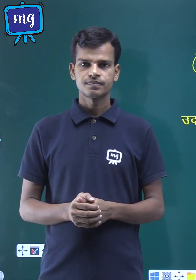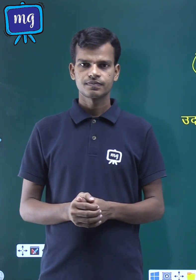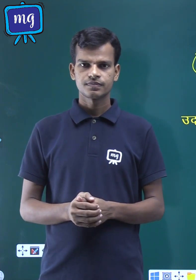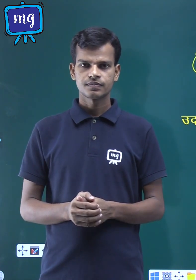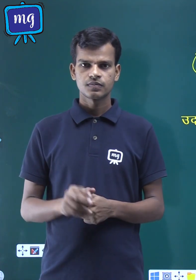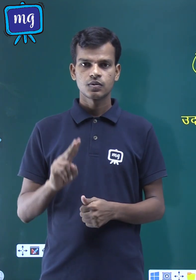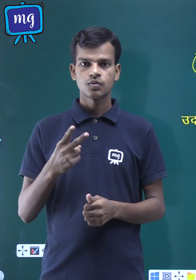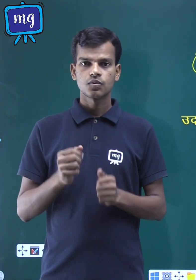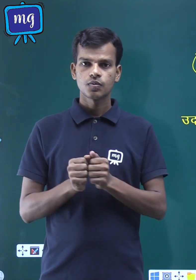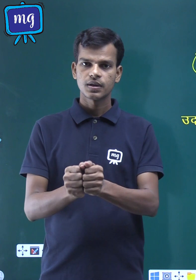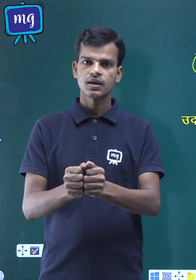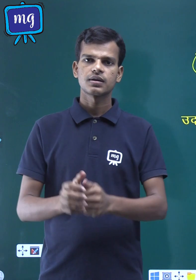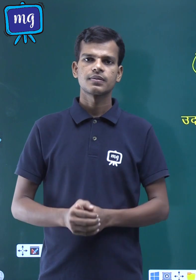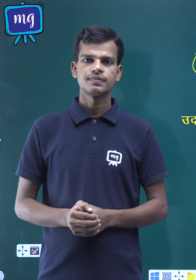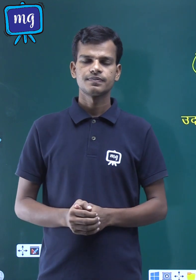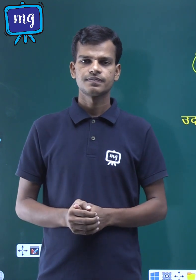दोनों को मिला के